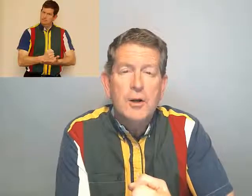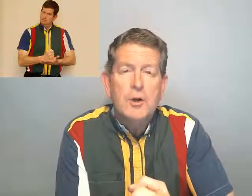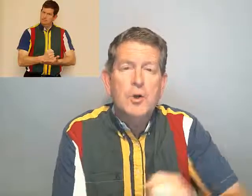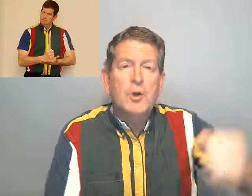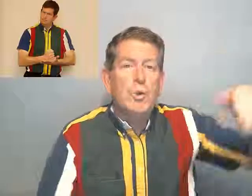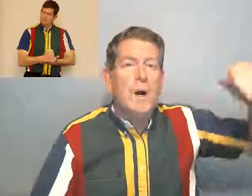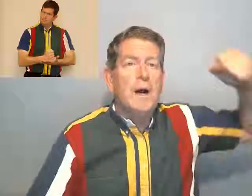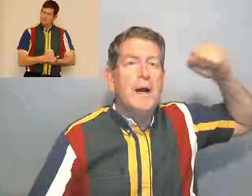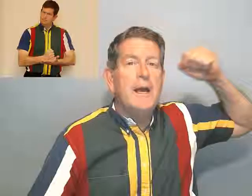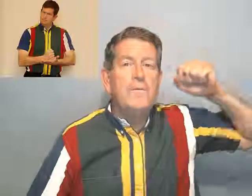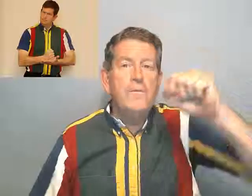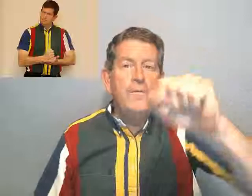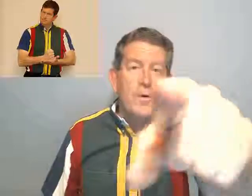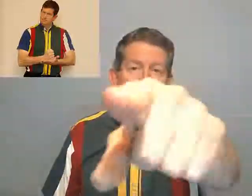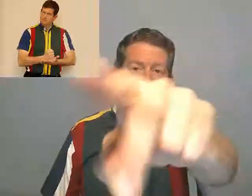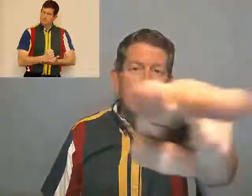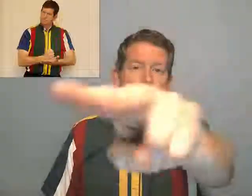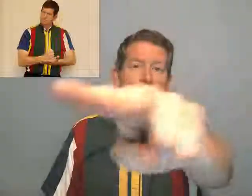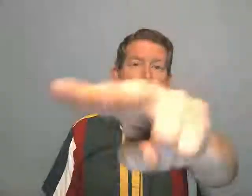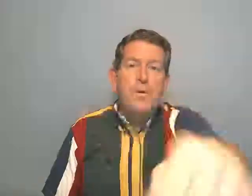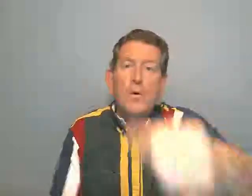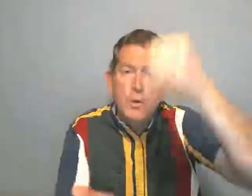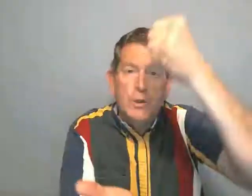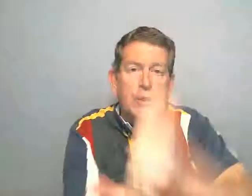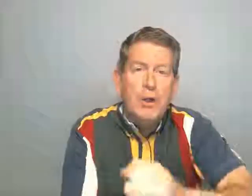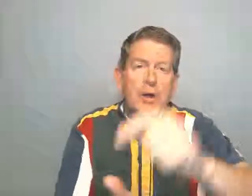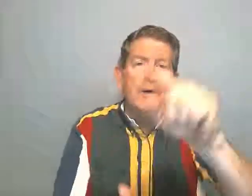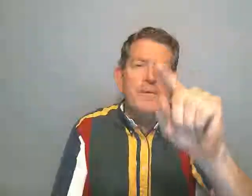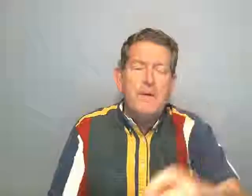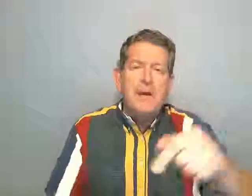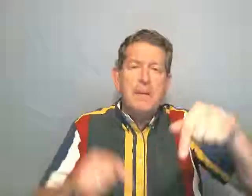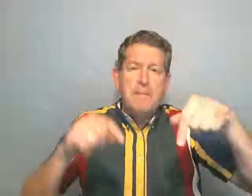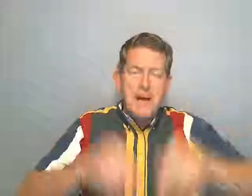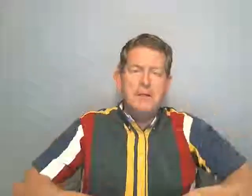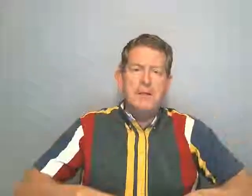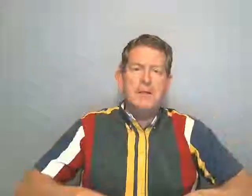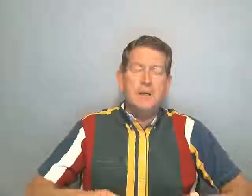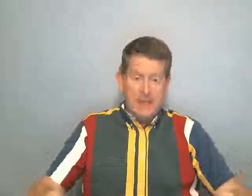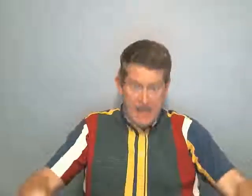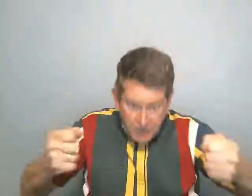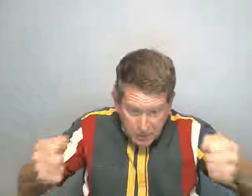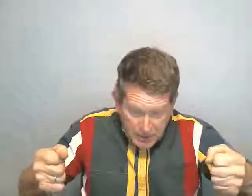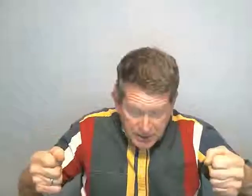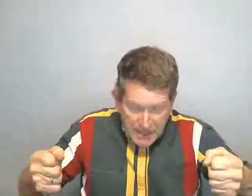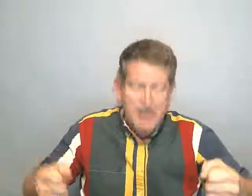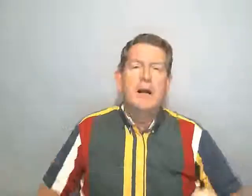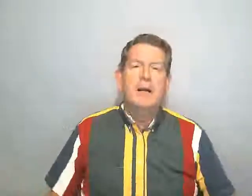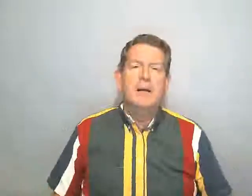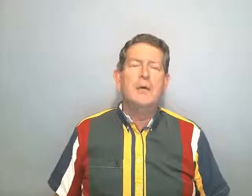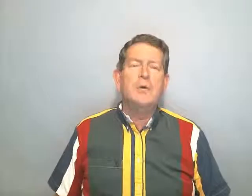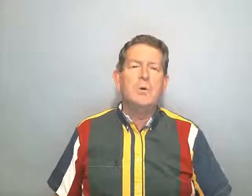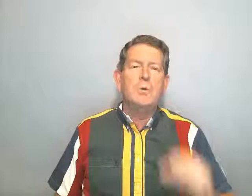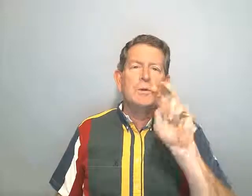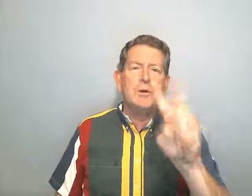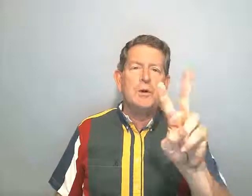je dois, et vous devez maintenant étudier la leçon